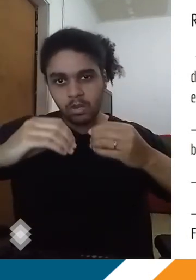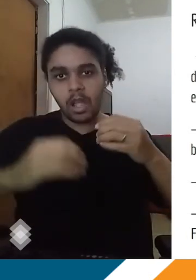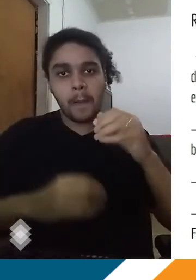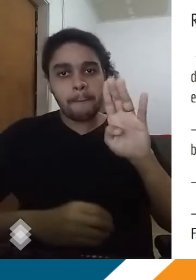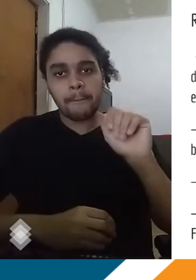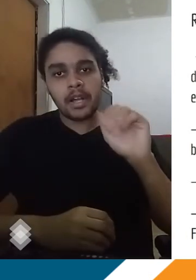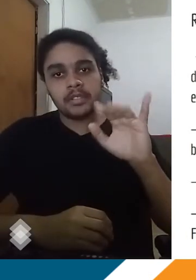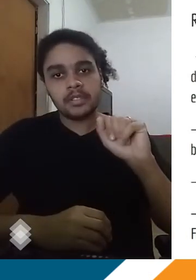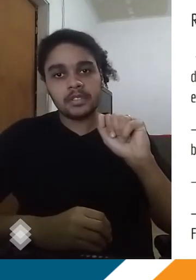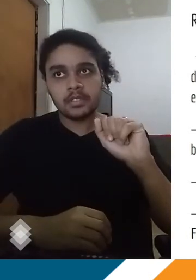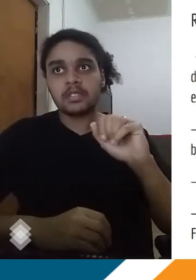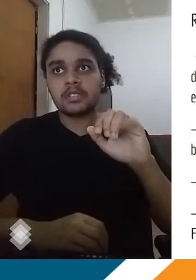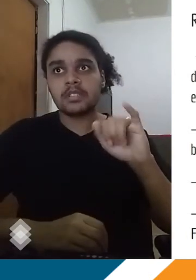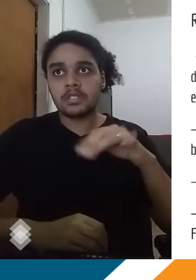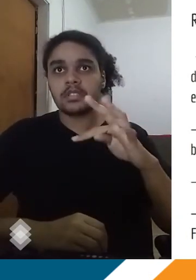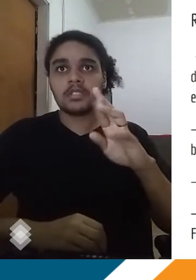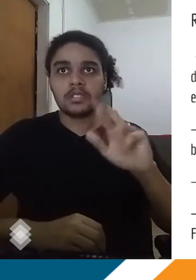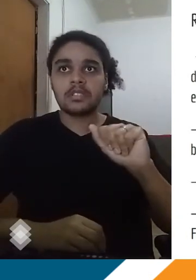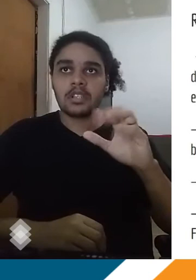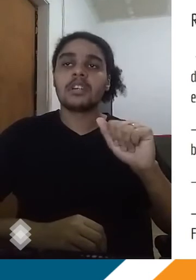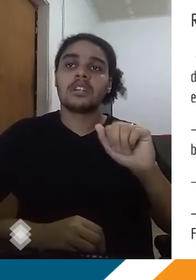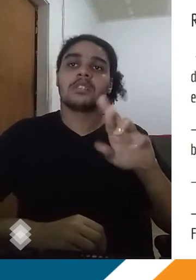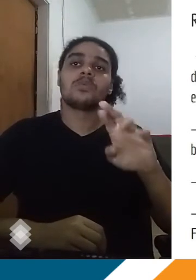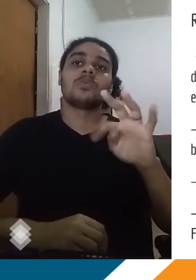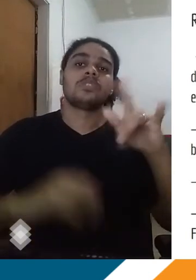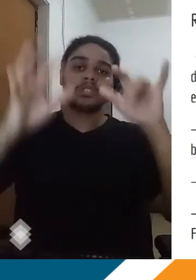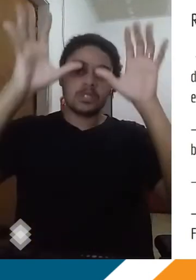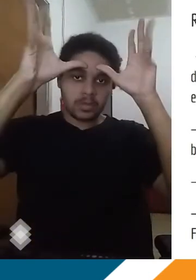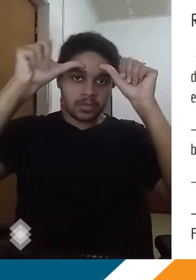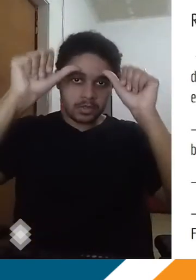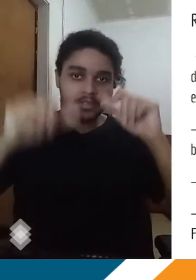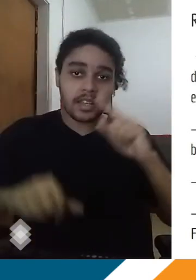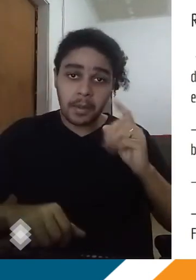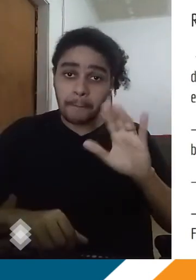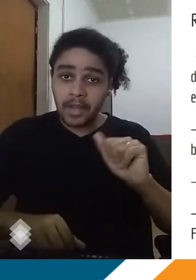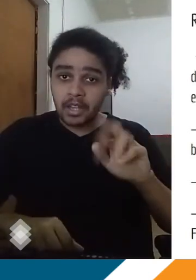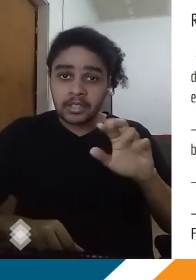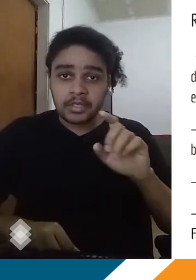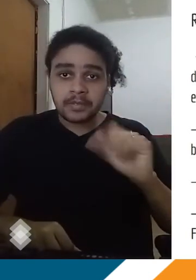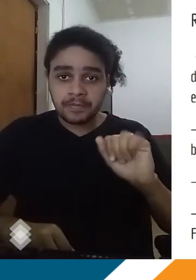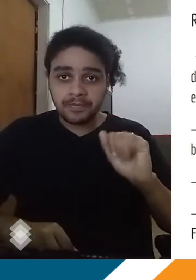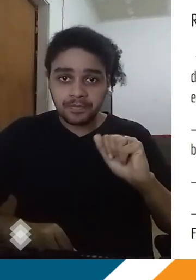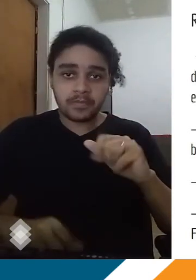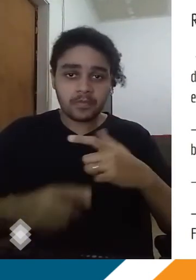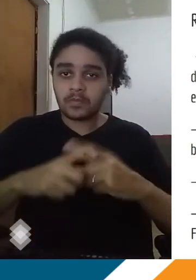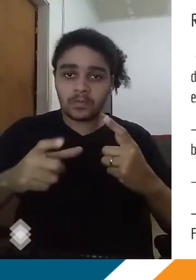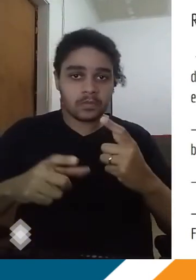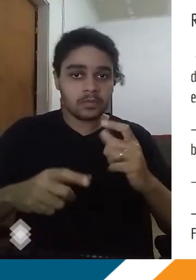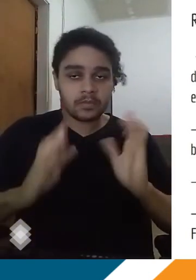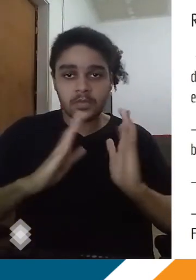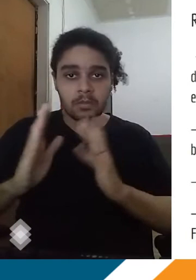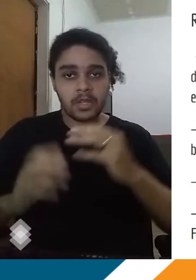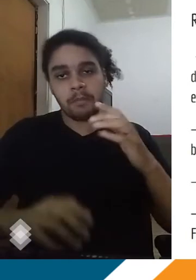né, a partir da deposição desses sedimentos, a bacia intracratônica do Amazonas. As bacias sedimentares elas